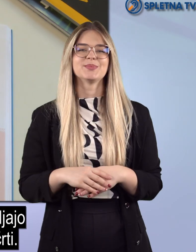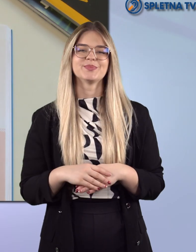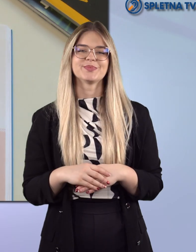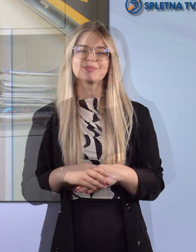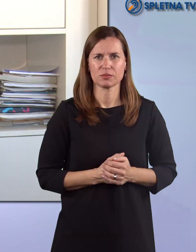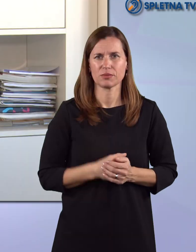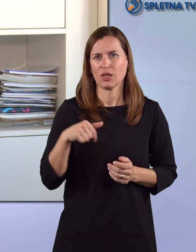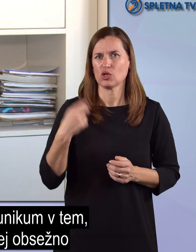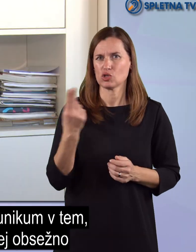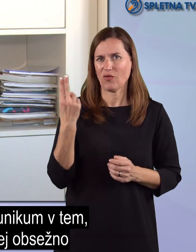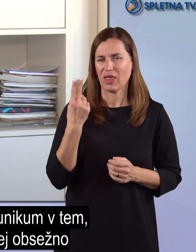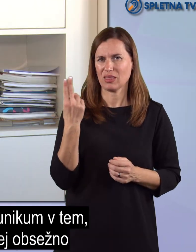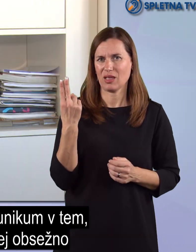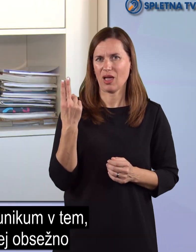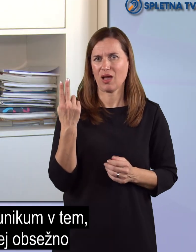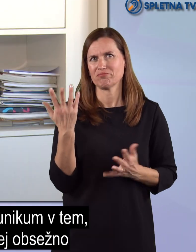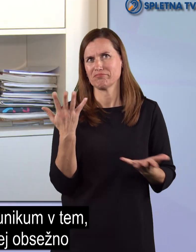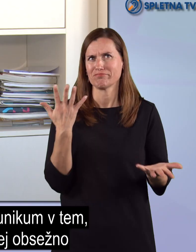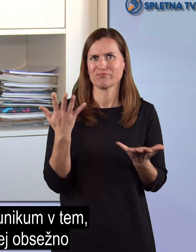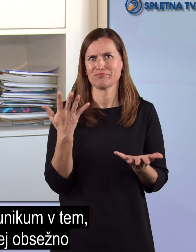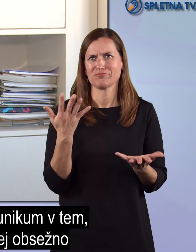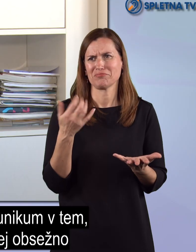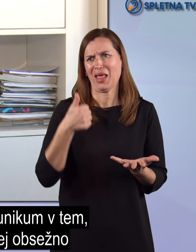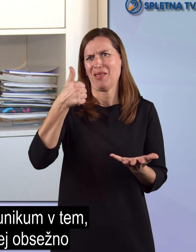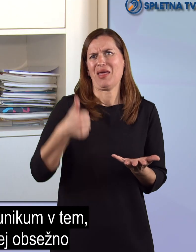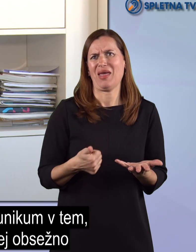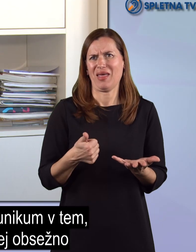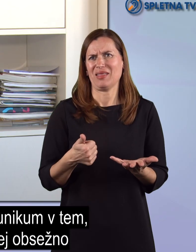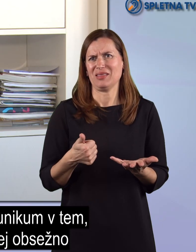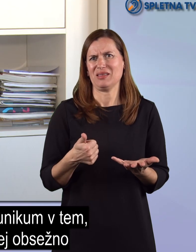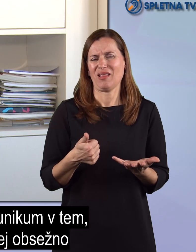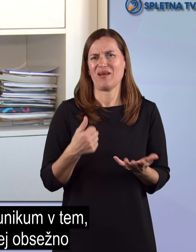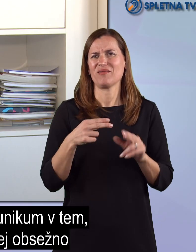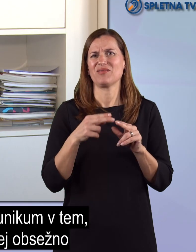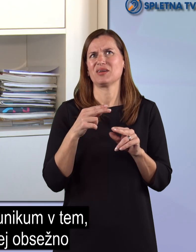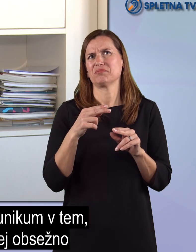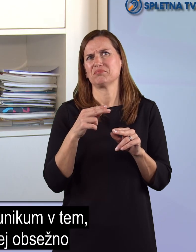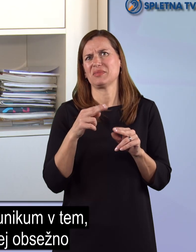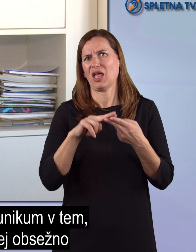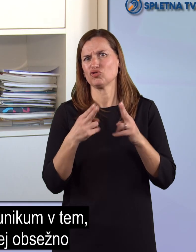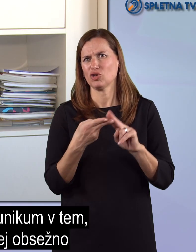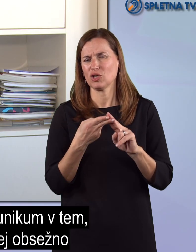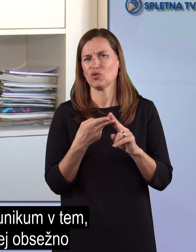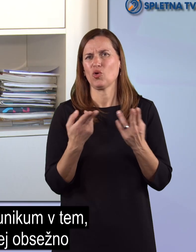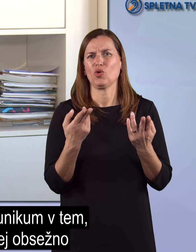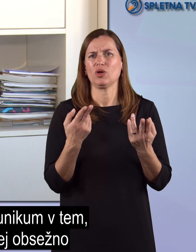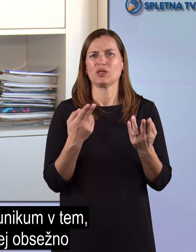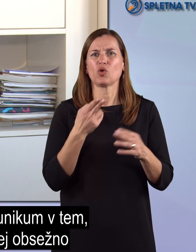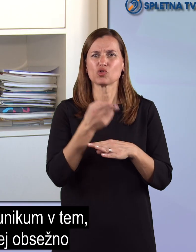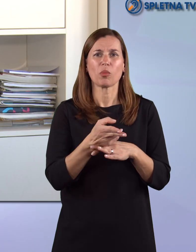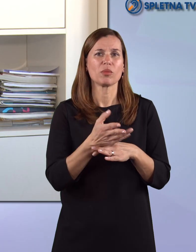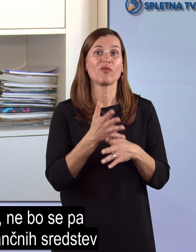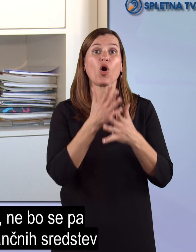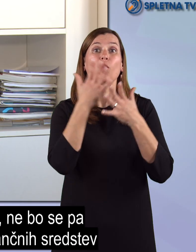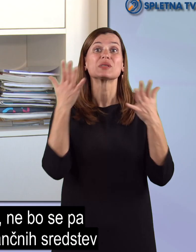načrti. Slovenija je nekakšen unikum v smislu, da vstopamo v dosti